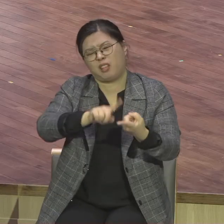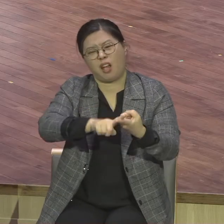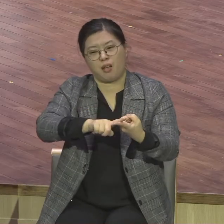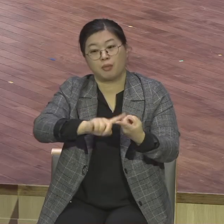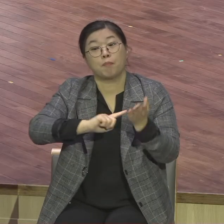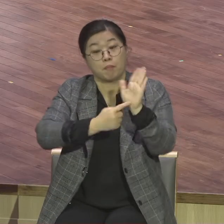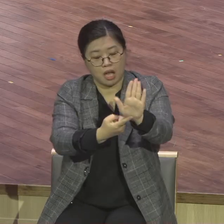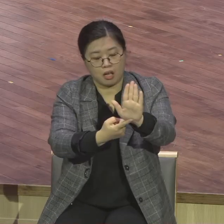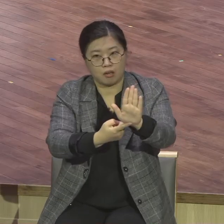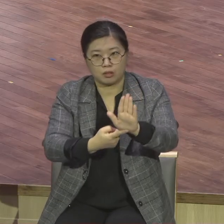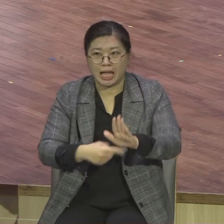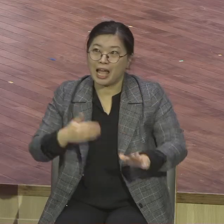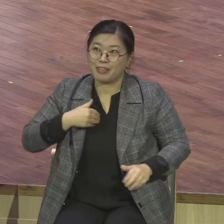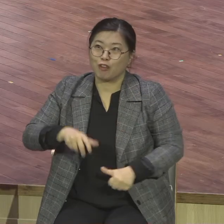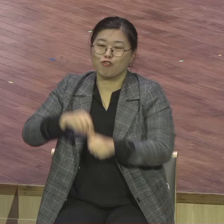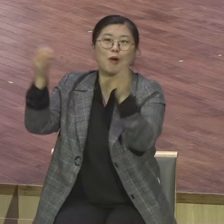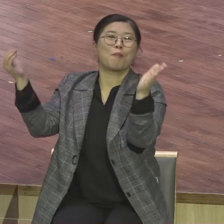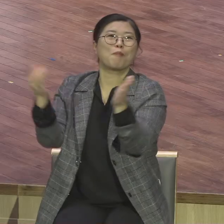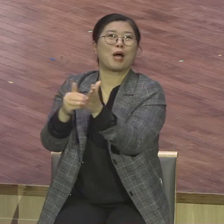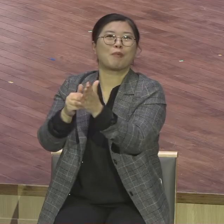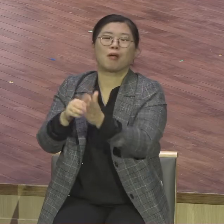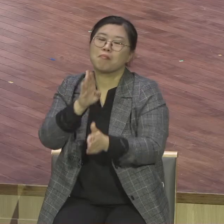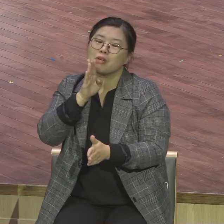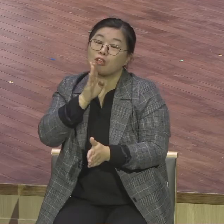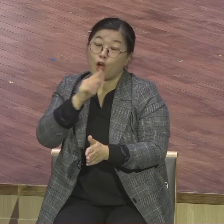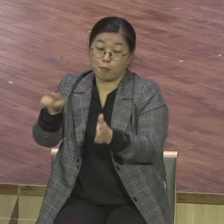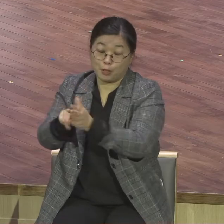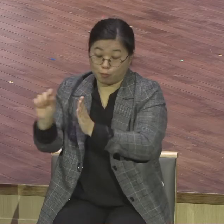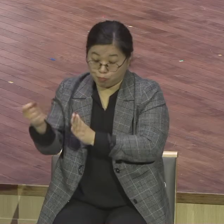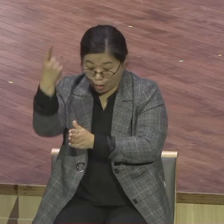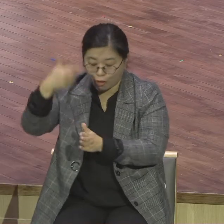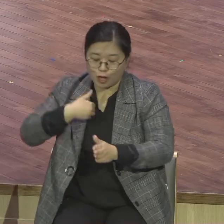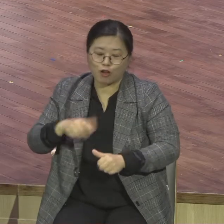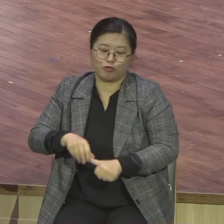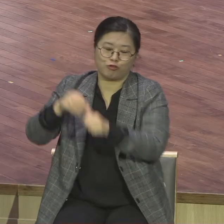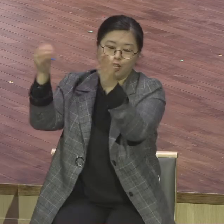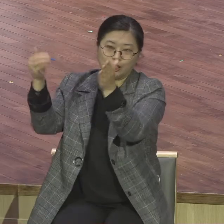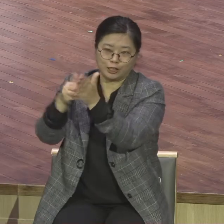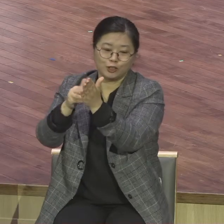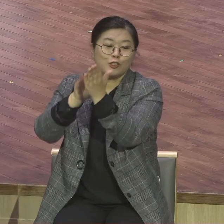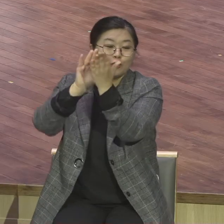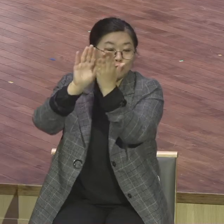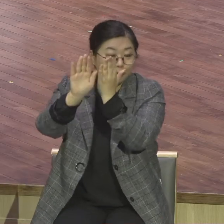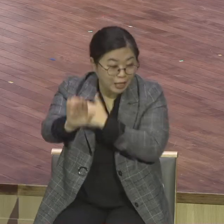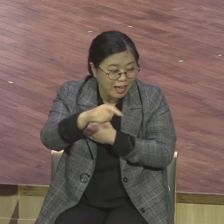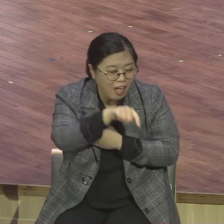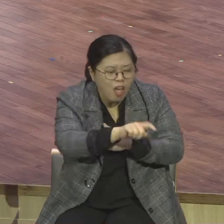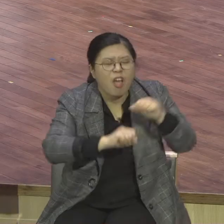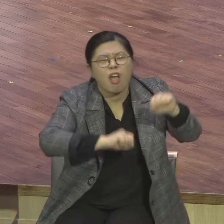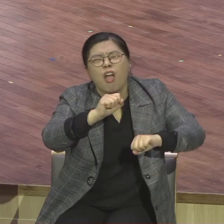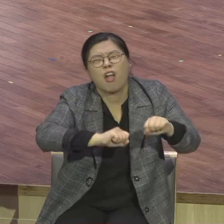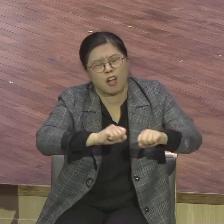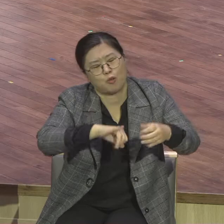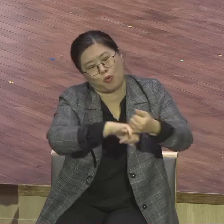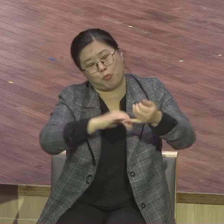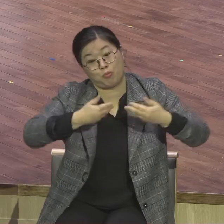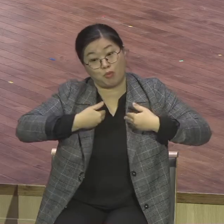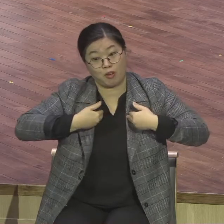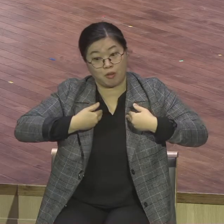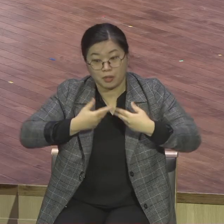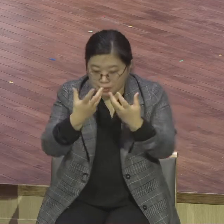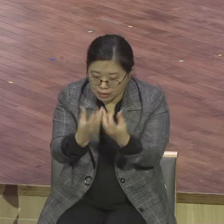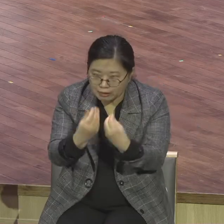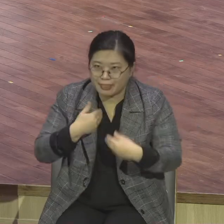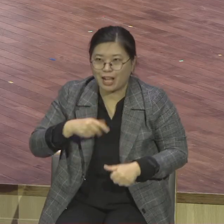거예요. 입으로만 주여 주여 그렇게 하는 것이 아니라 하나님의 말씀을